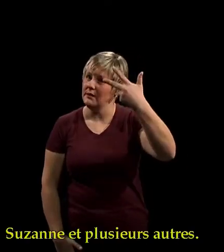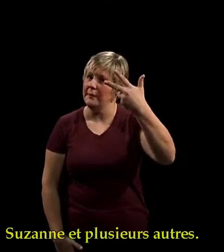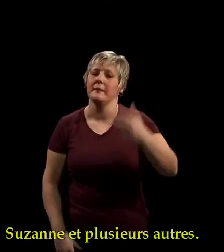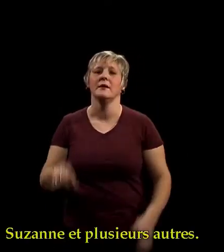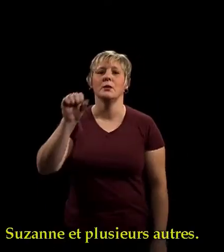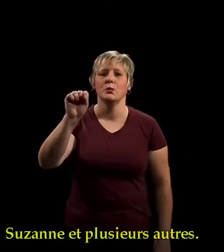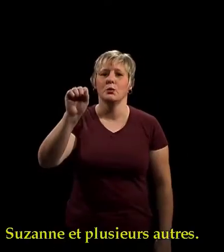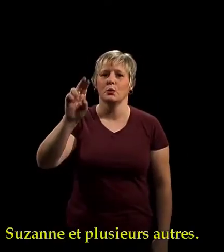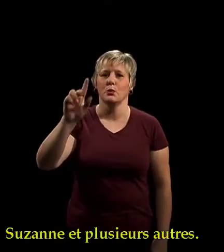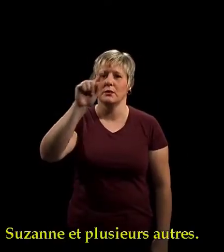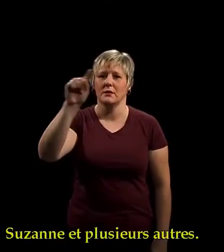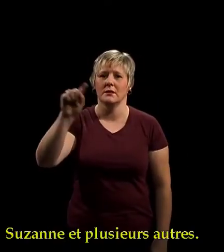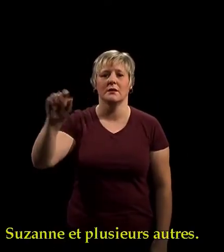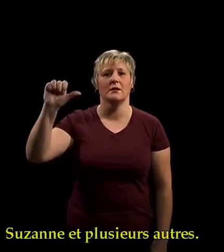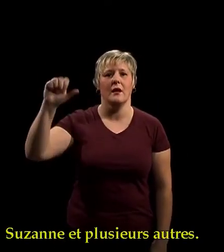Suzanne et plusieurs autres.